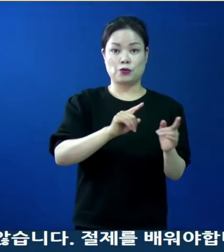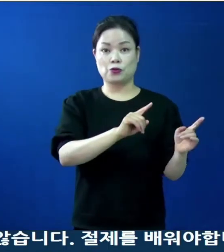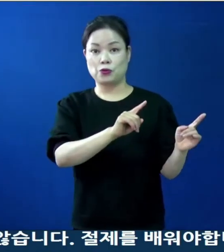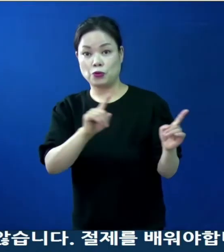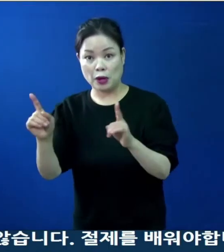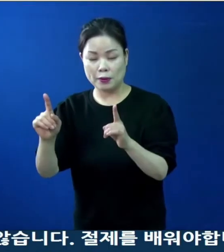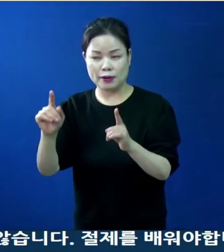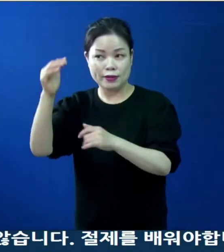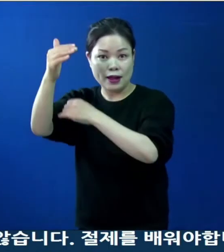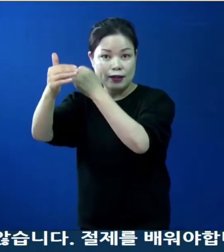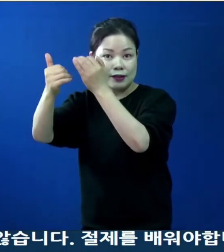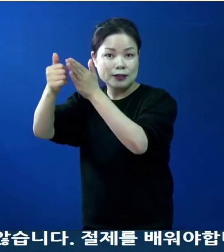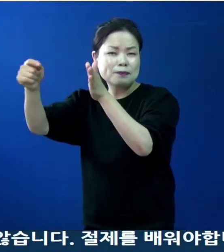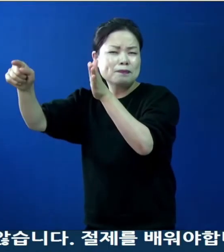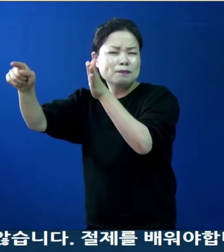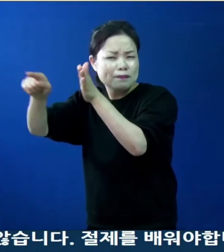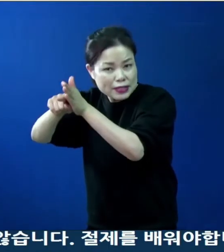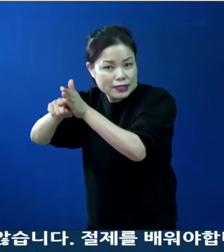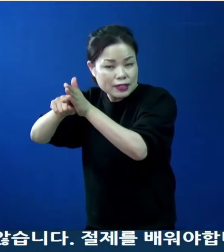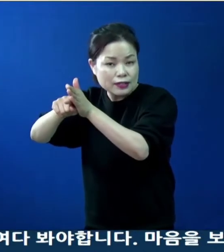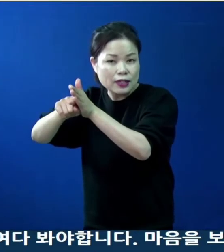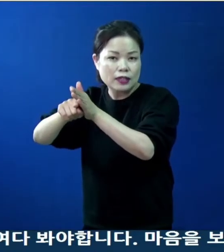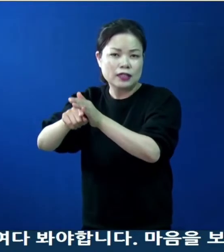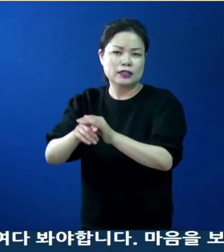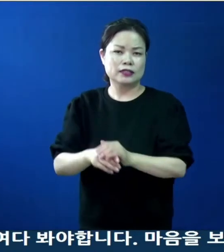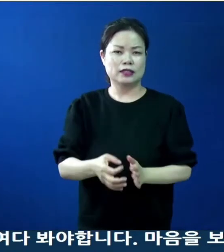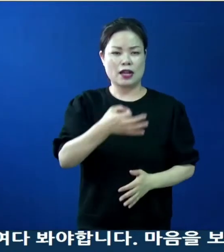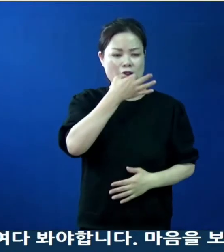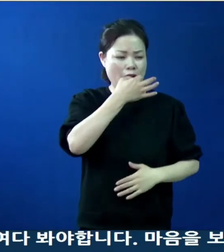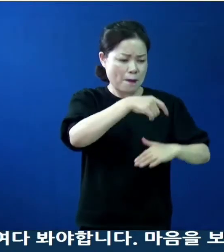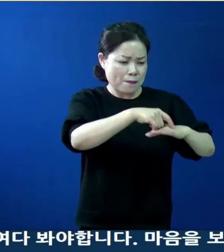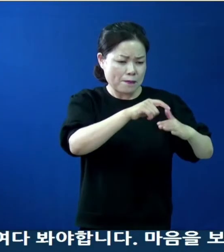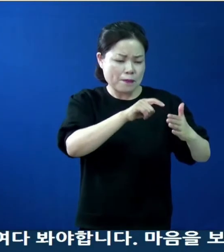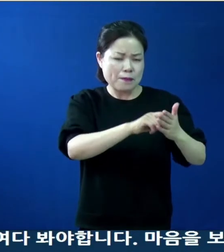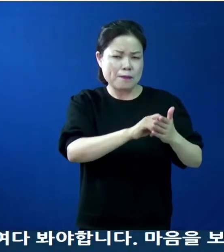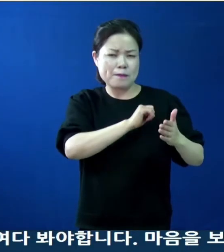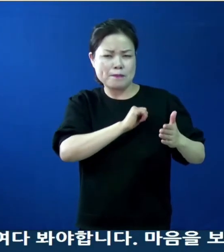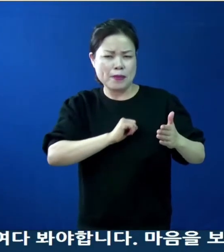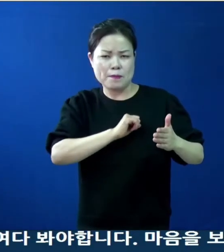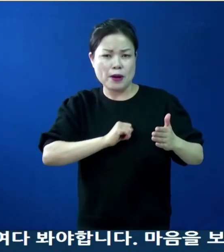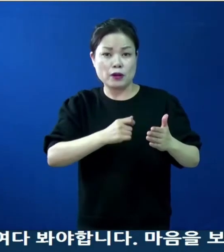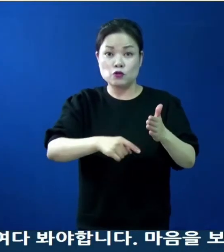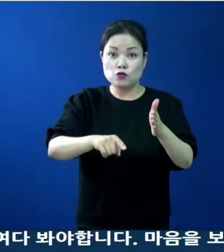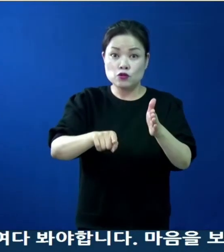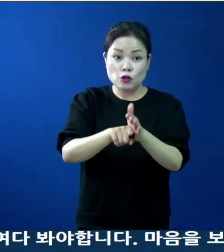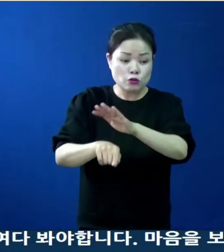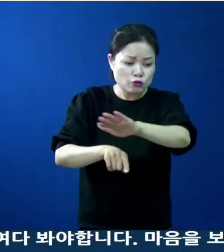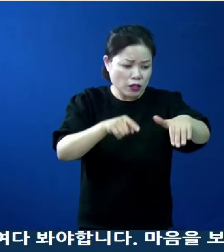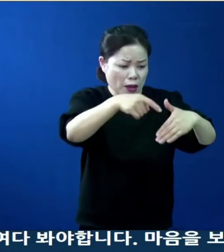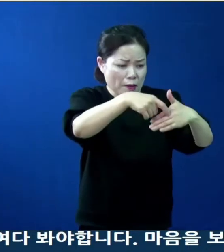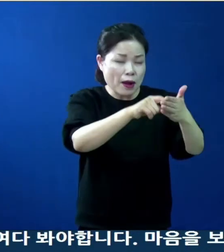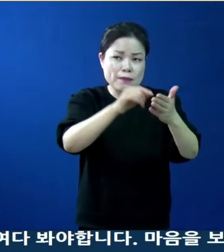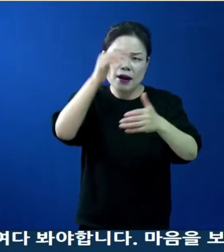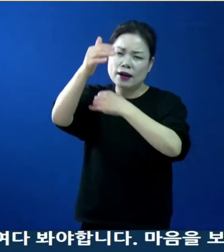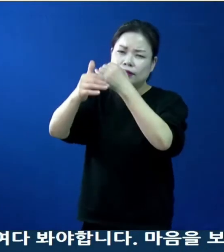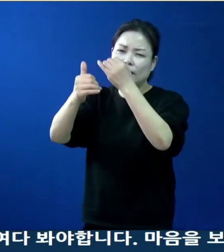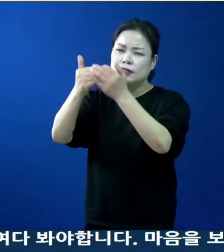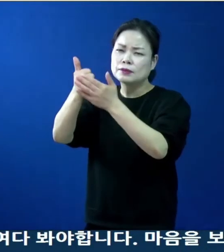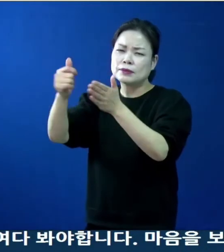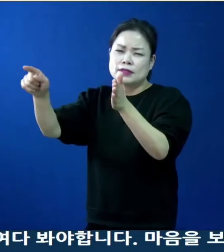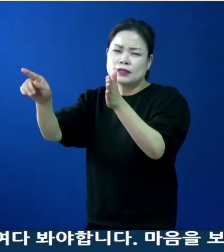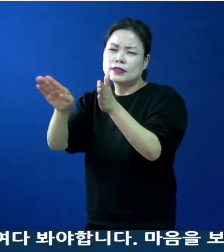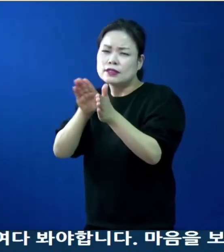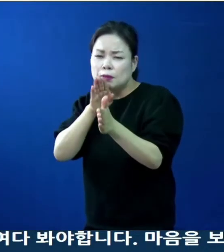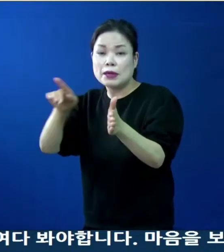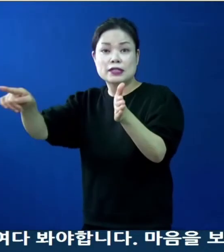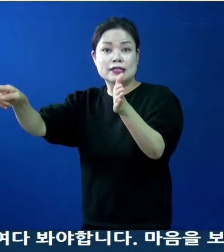하나님을 의지해야 돼요. 우리에게 있는 이 탐욕의 마음을 절제하기 위해서 우리의 마음이 하나님을 정말 신뢰하고 하나님을